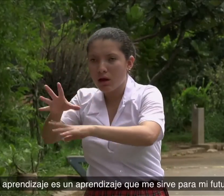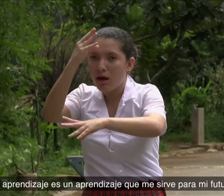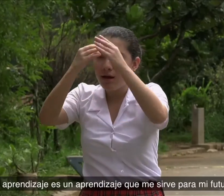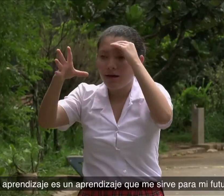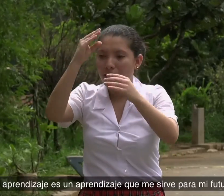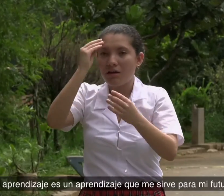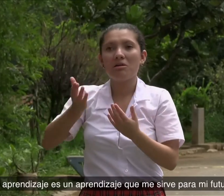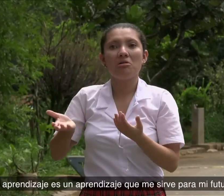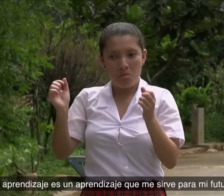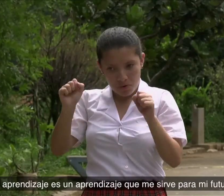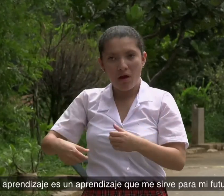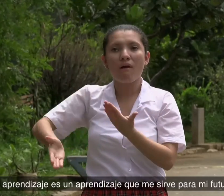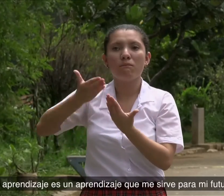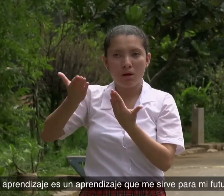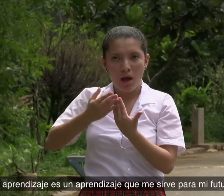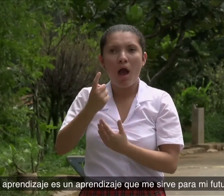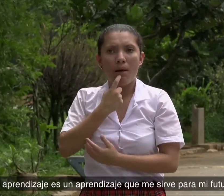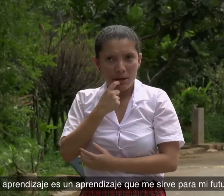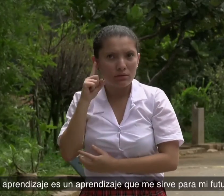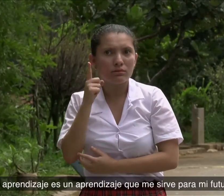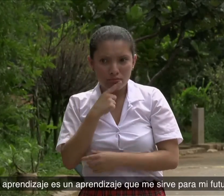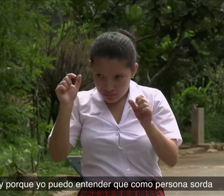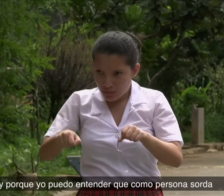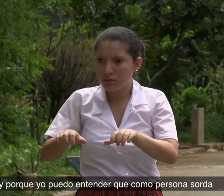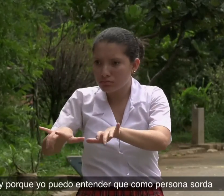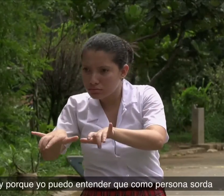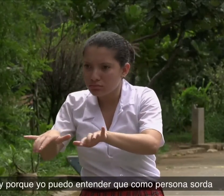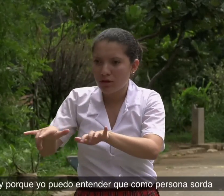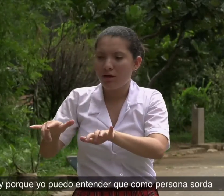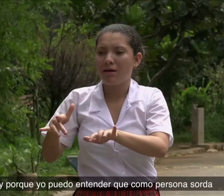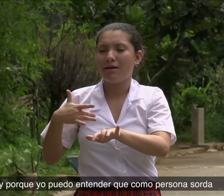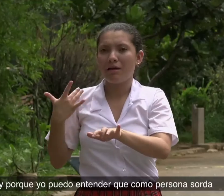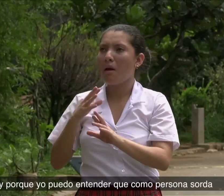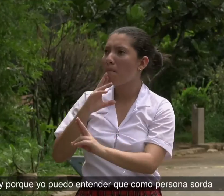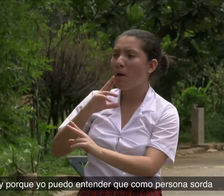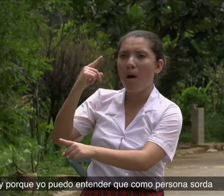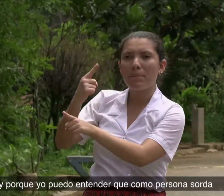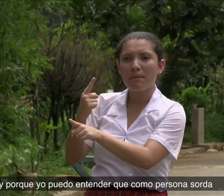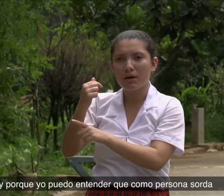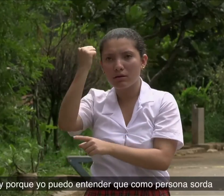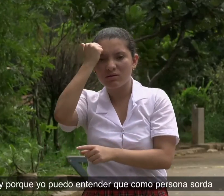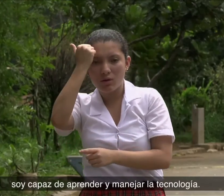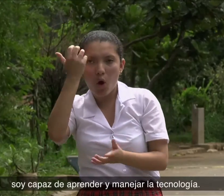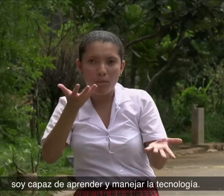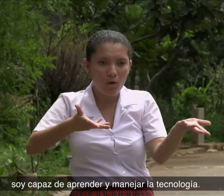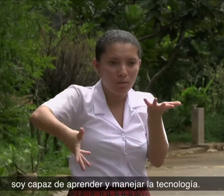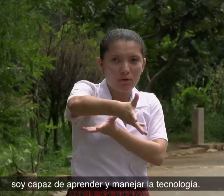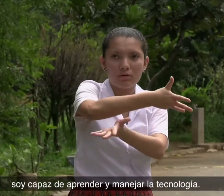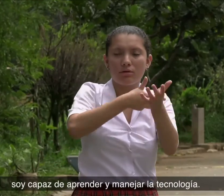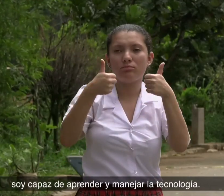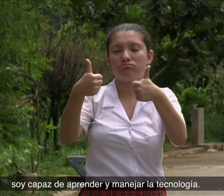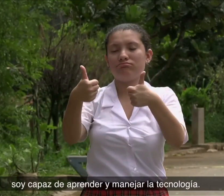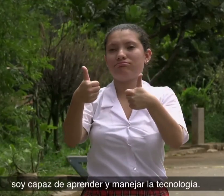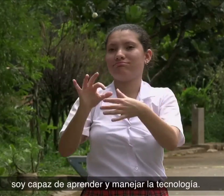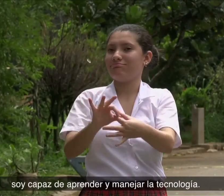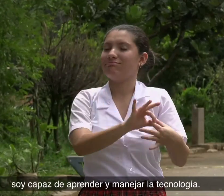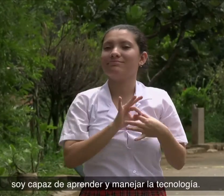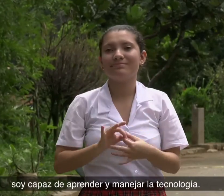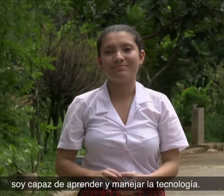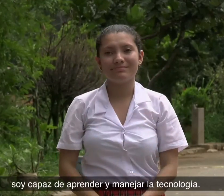aprendizaje, pues es un aprendizaje que me sirve para mi futuro y porque yo puedo entender que como persona sorda soy capaz de aprender y manejar la tecnología.